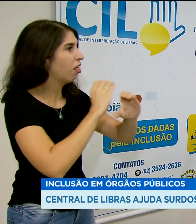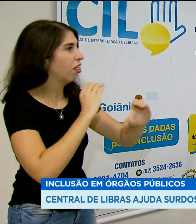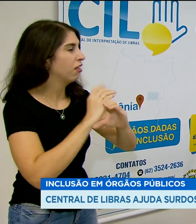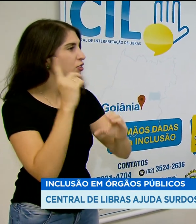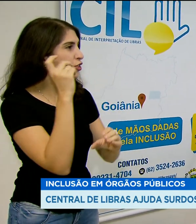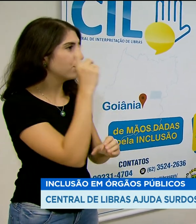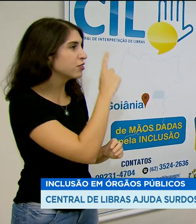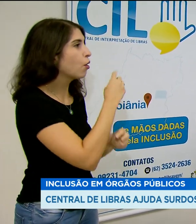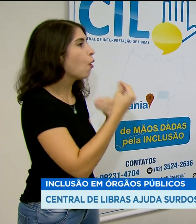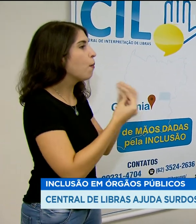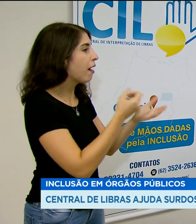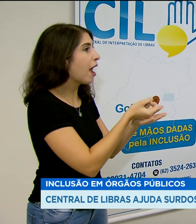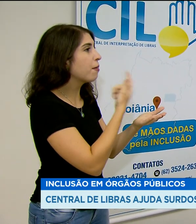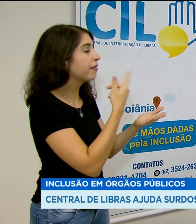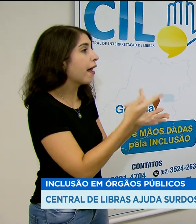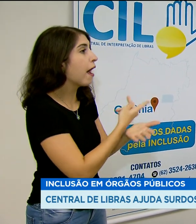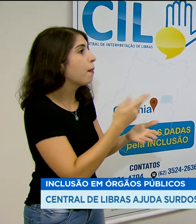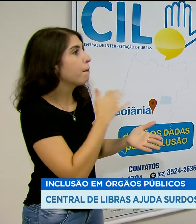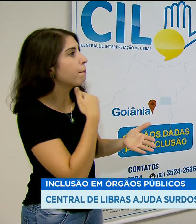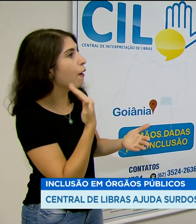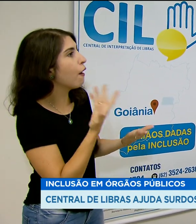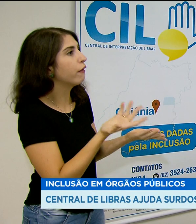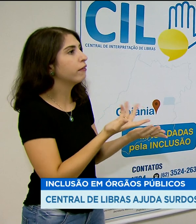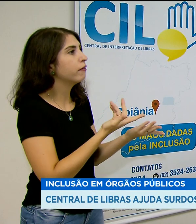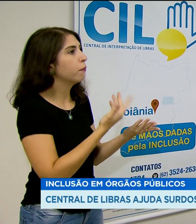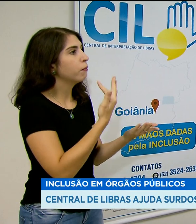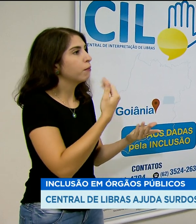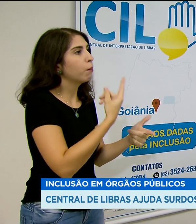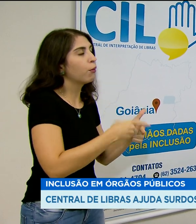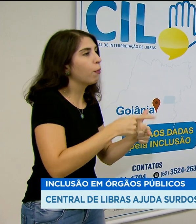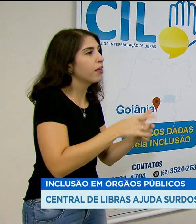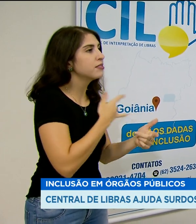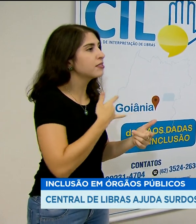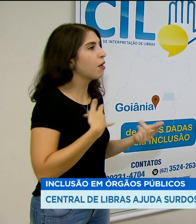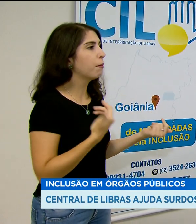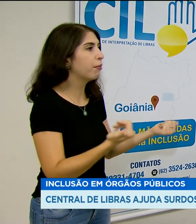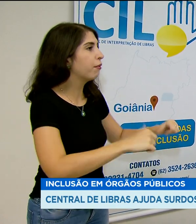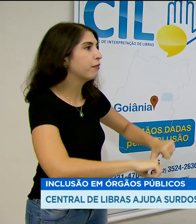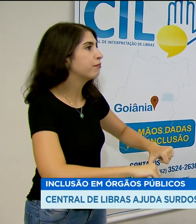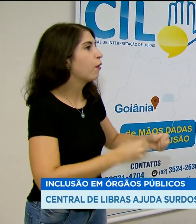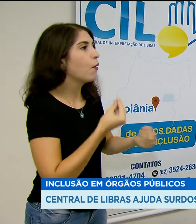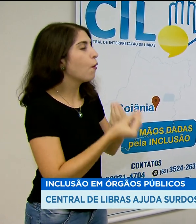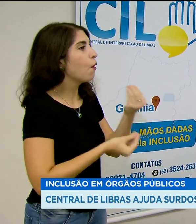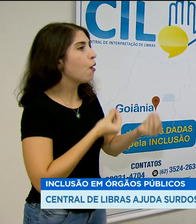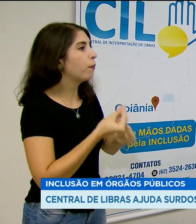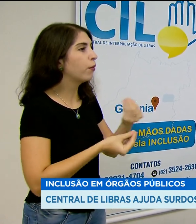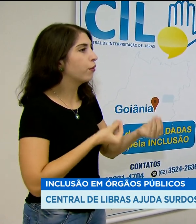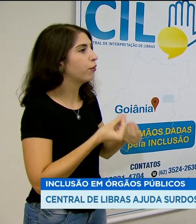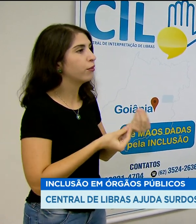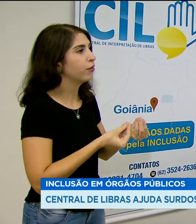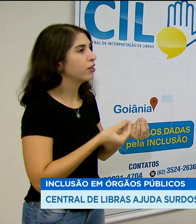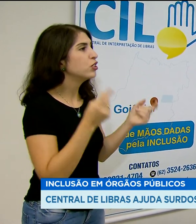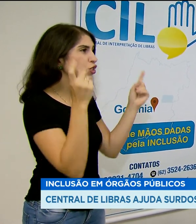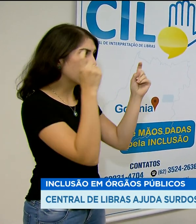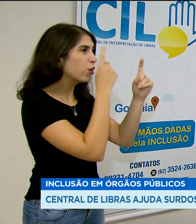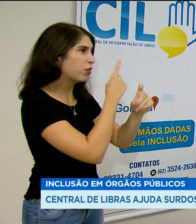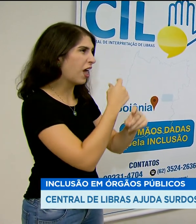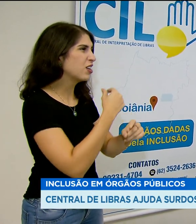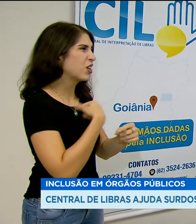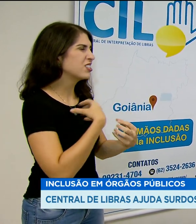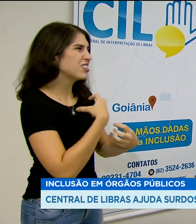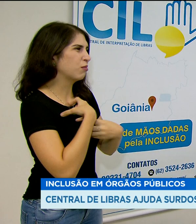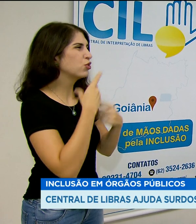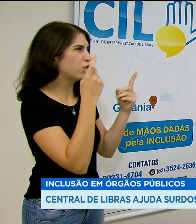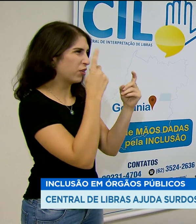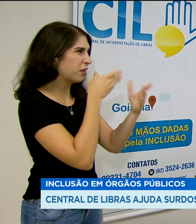Não sabia comunicação. tinha. Não sabia como... Vai no médico, não sabe como tomar um remédio. Pode até morrer. Porque